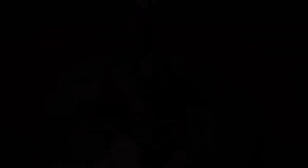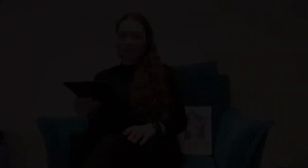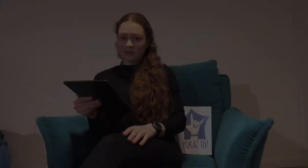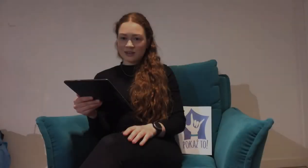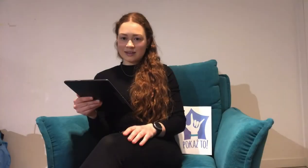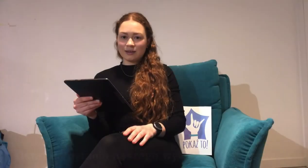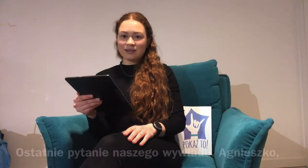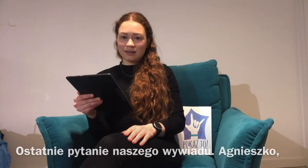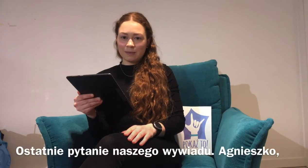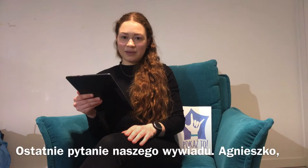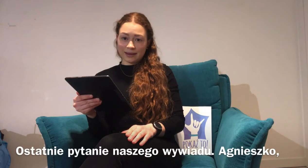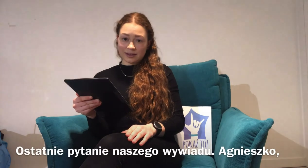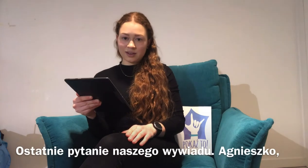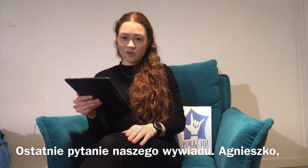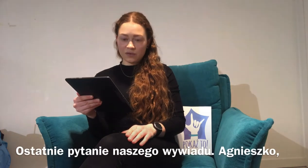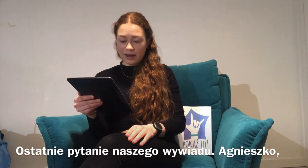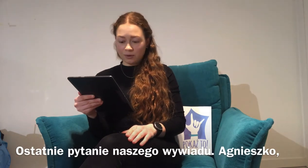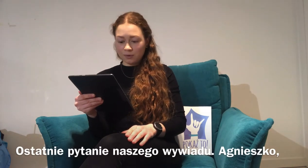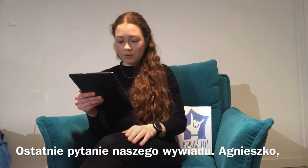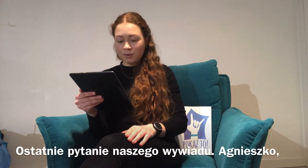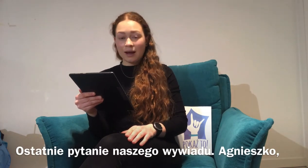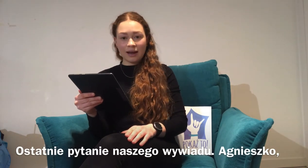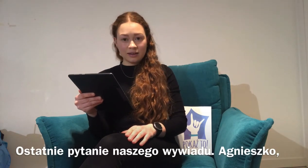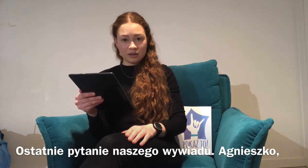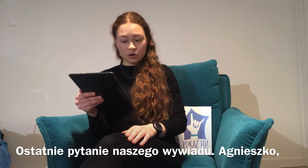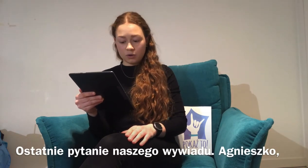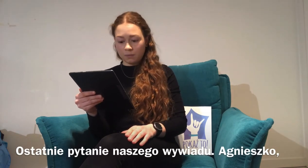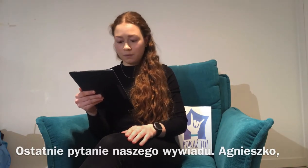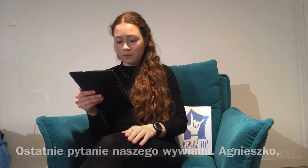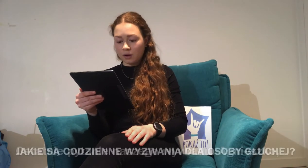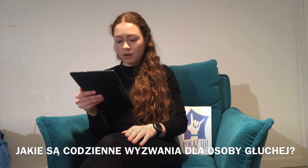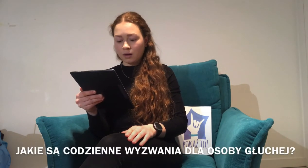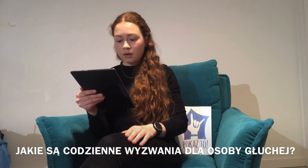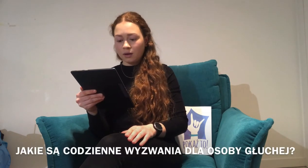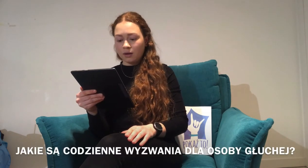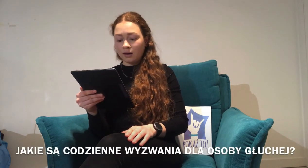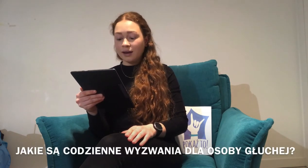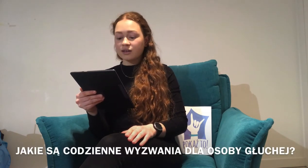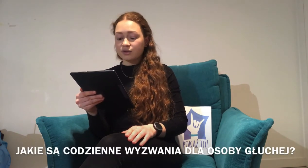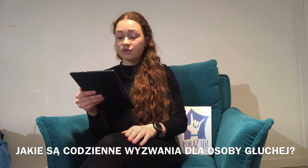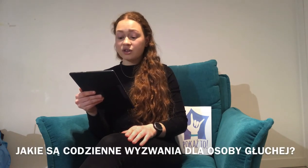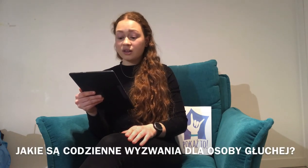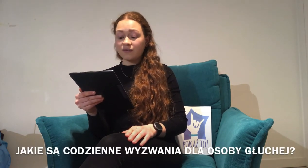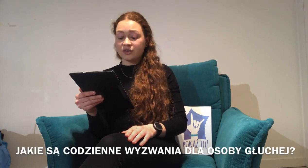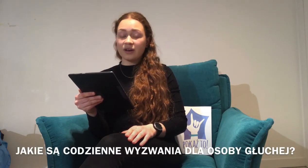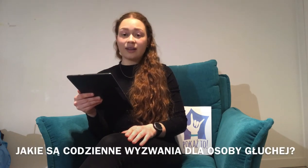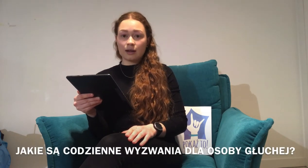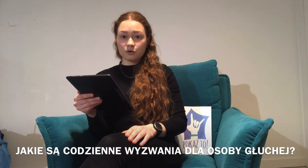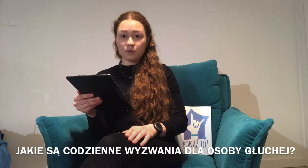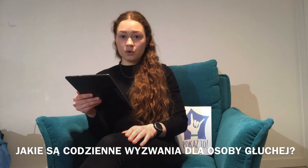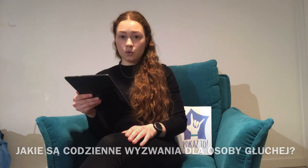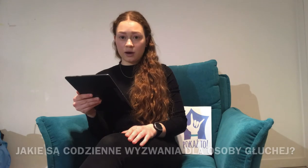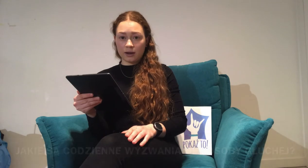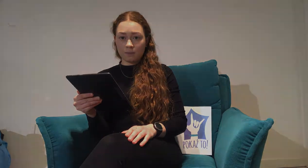Teraz czas na ostatnie pytanie naszego wywiadu. Agnieszko, jakie są codzienne wyzwania dla osoby głuchej?